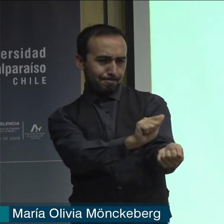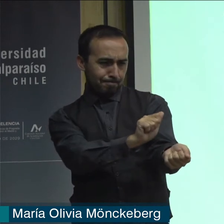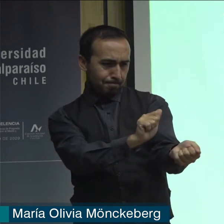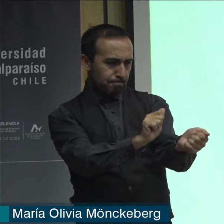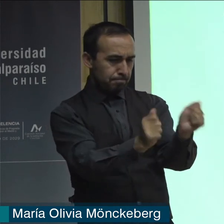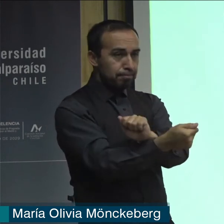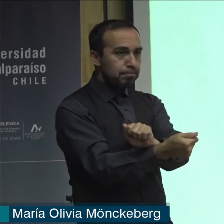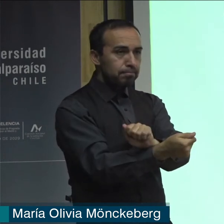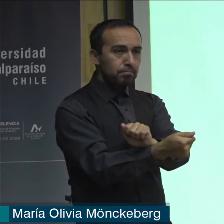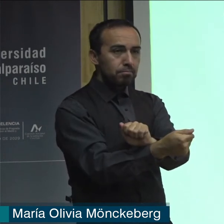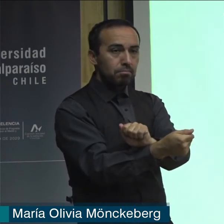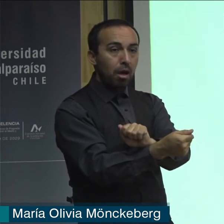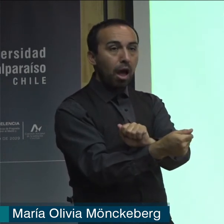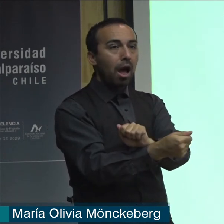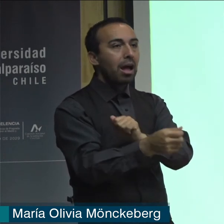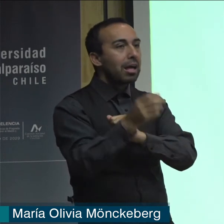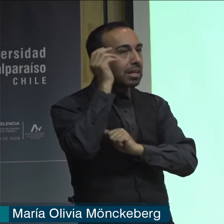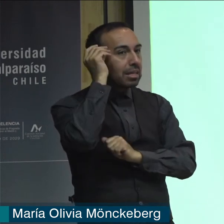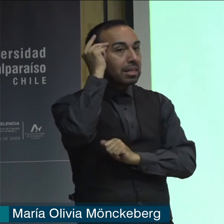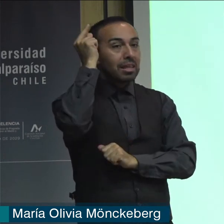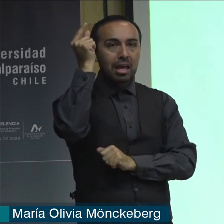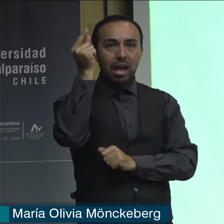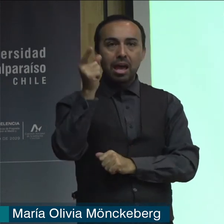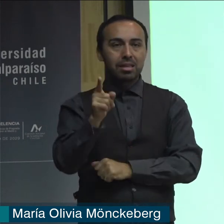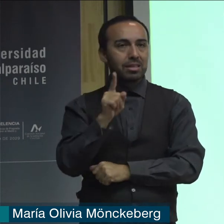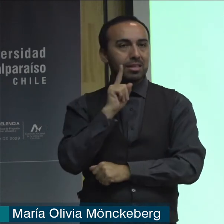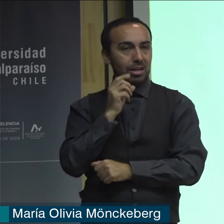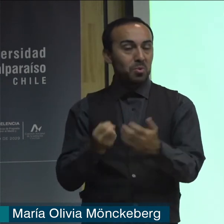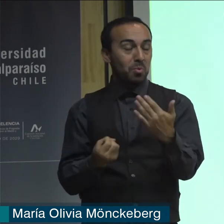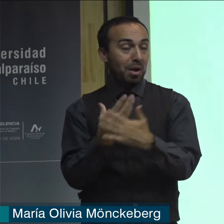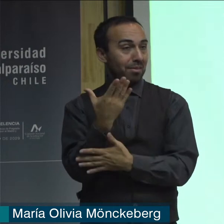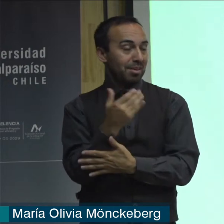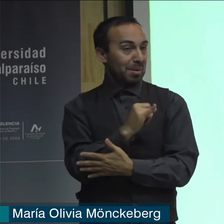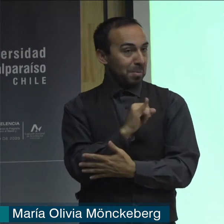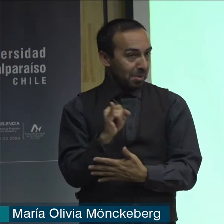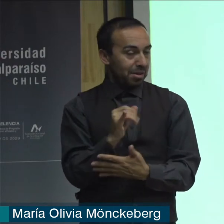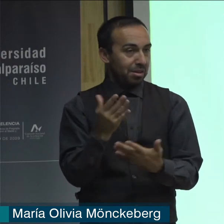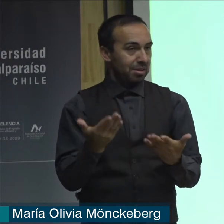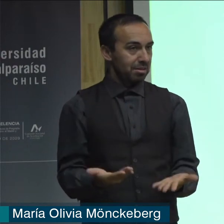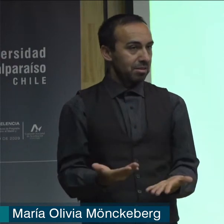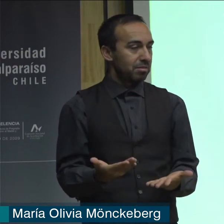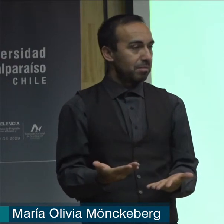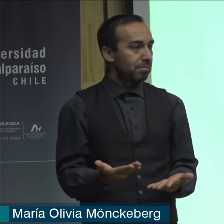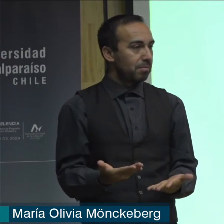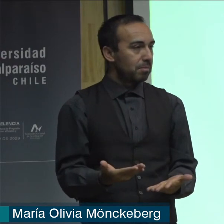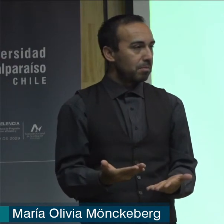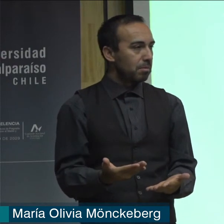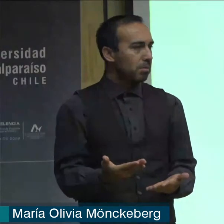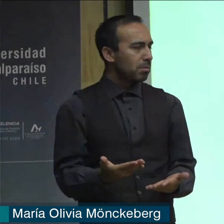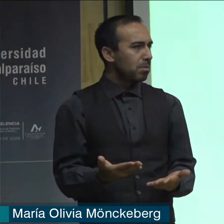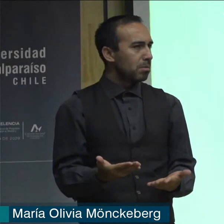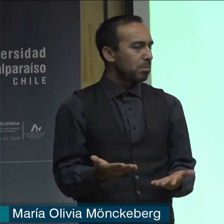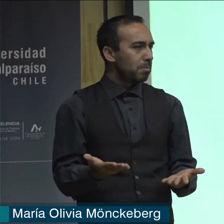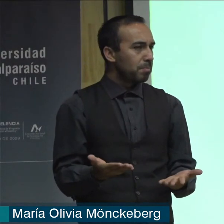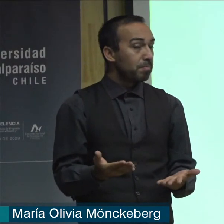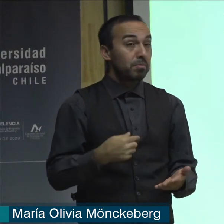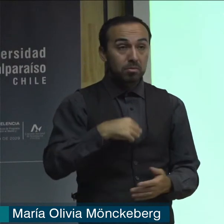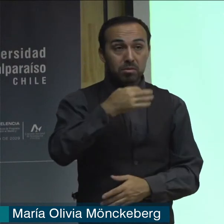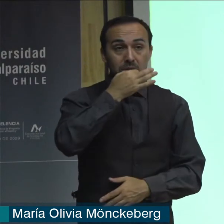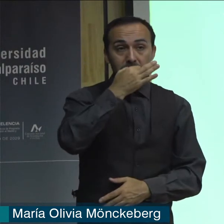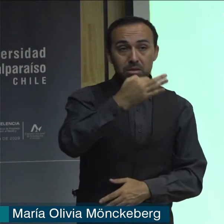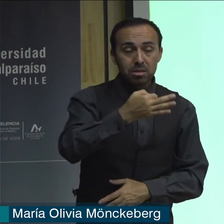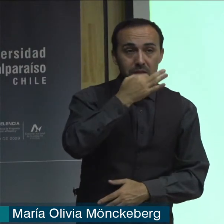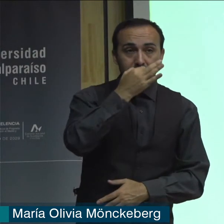propuestas que se pueden tener porque y también adhiero algo que señalaba